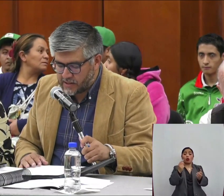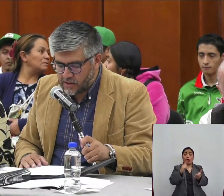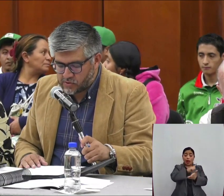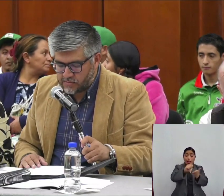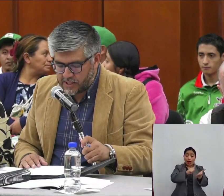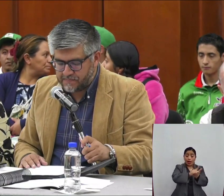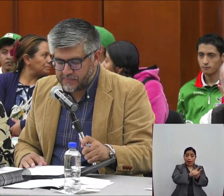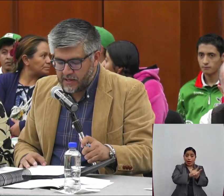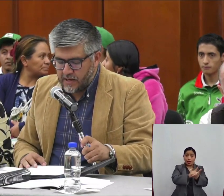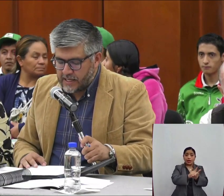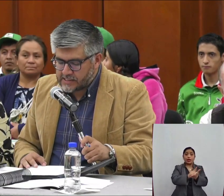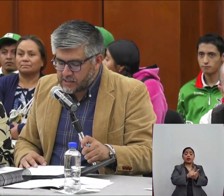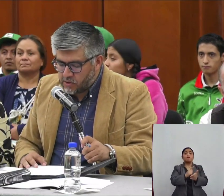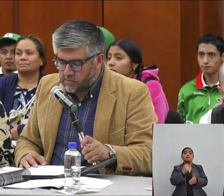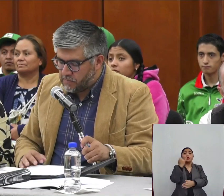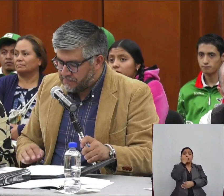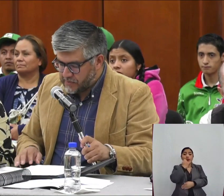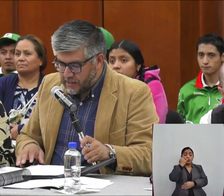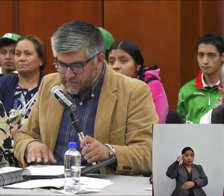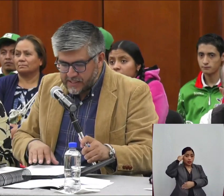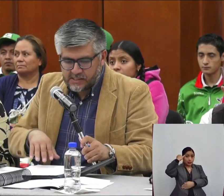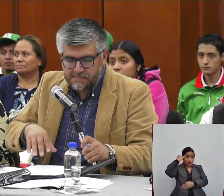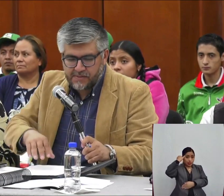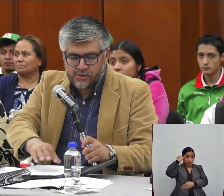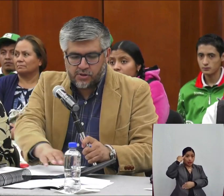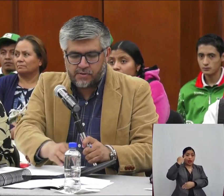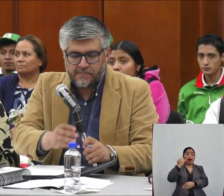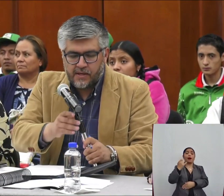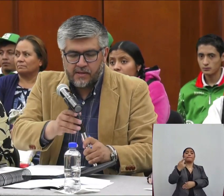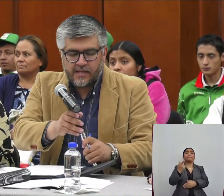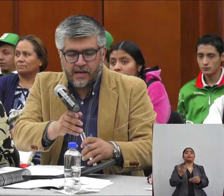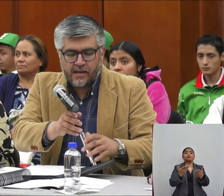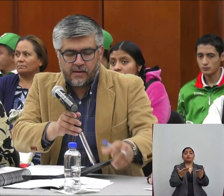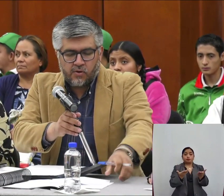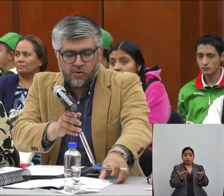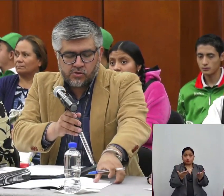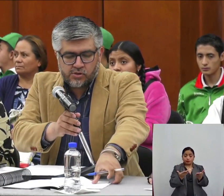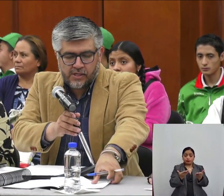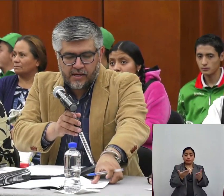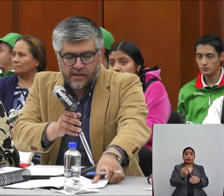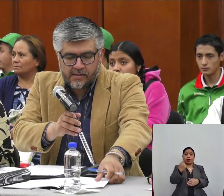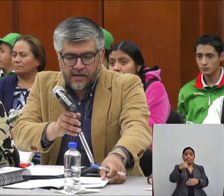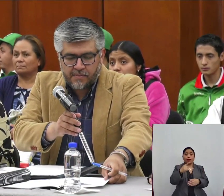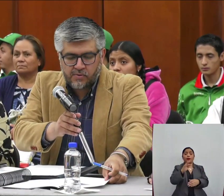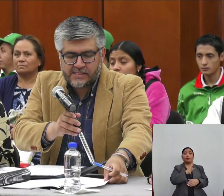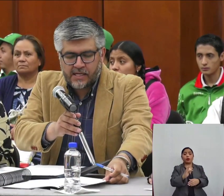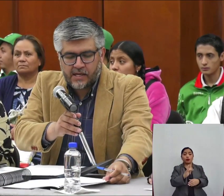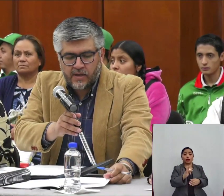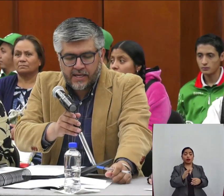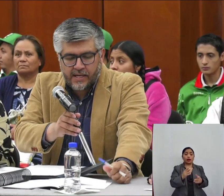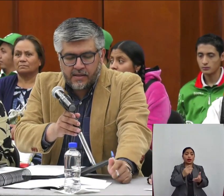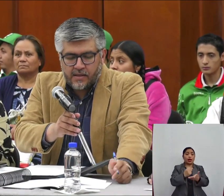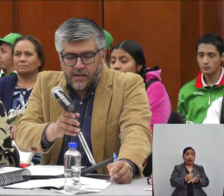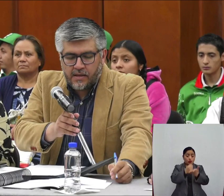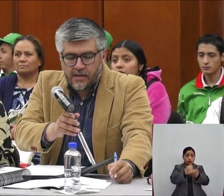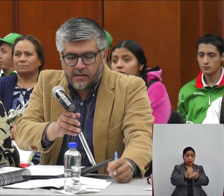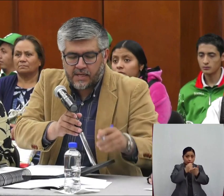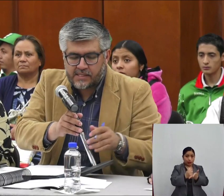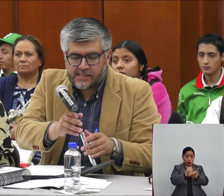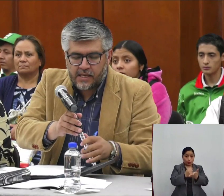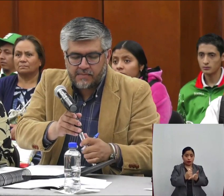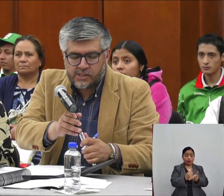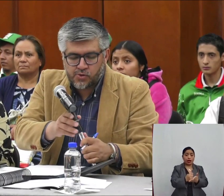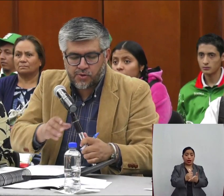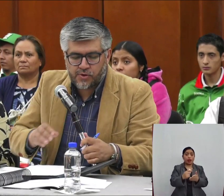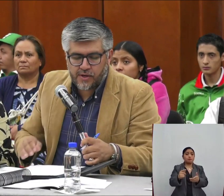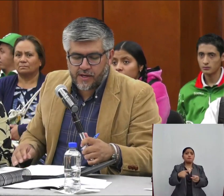náhuatl y otomí, así como la participación de los terapeutas del lenguaje,